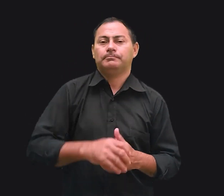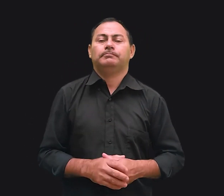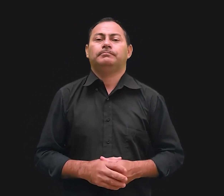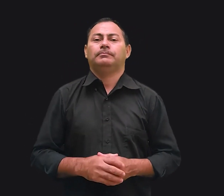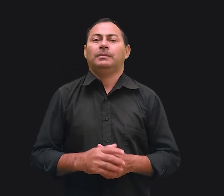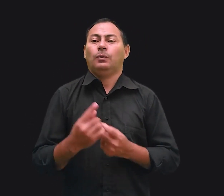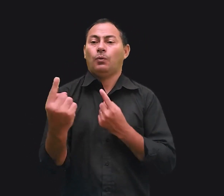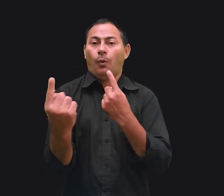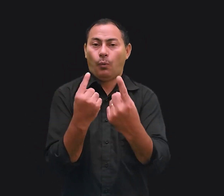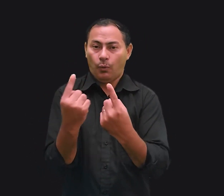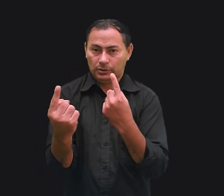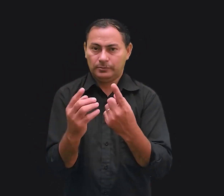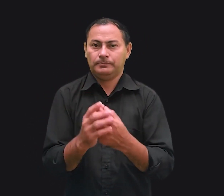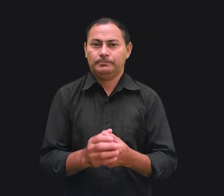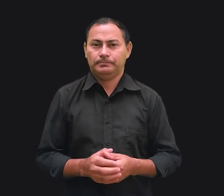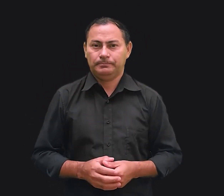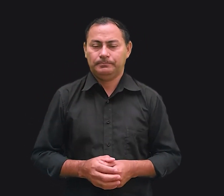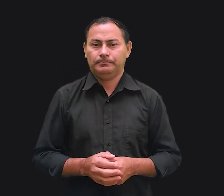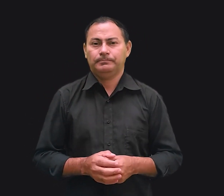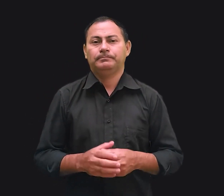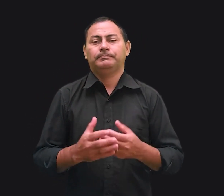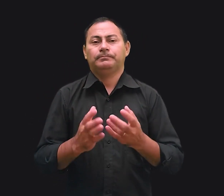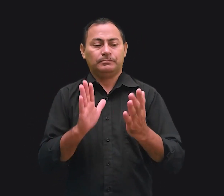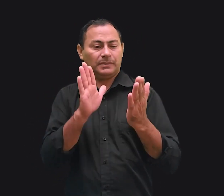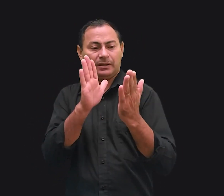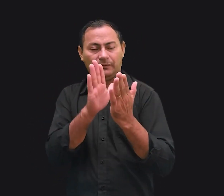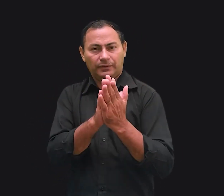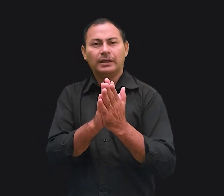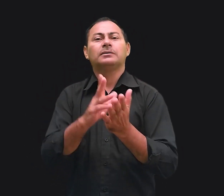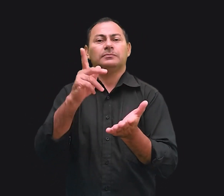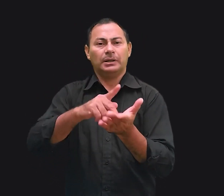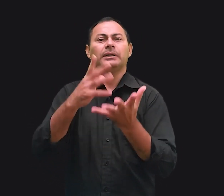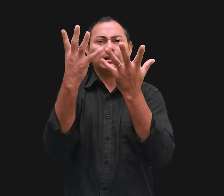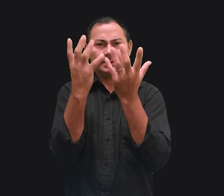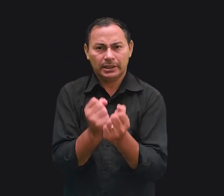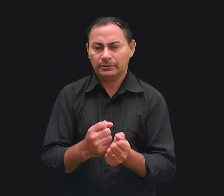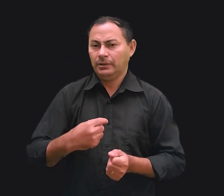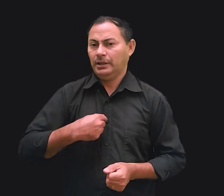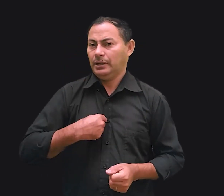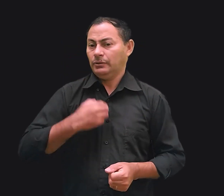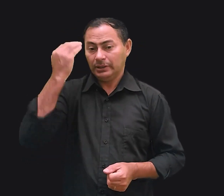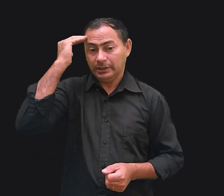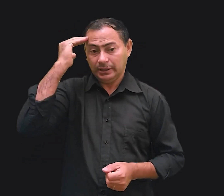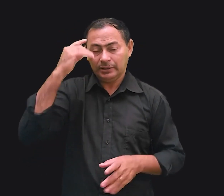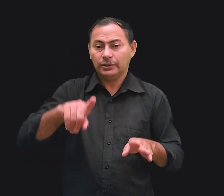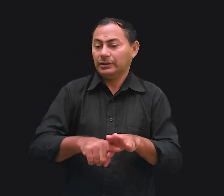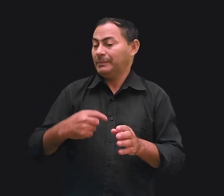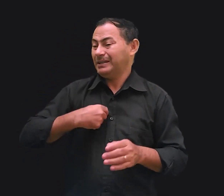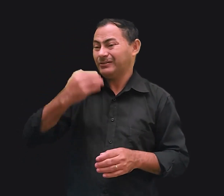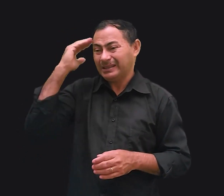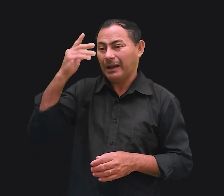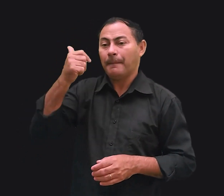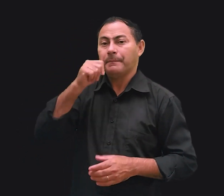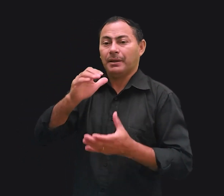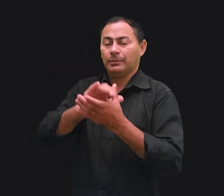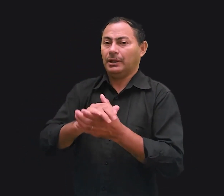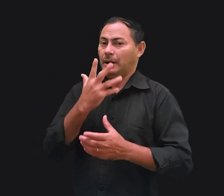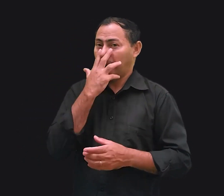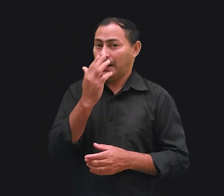compreender um ao outro. Encare a seguinte verdade. Eu não me entendo e não entendo minha mulher.